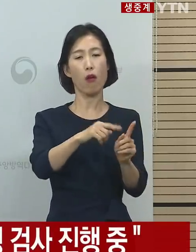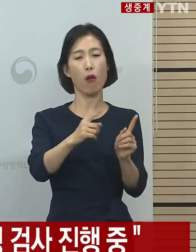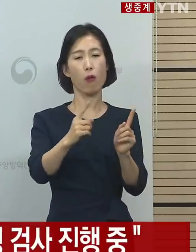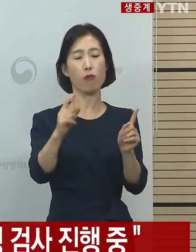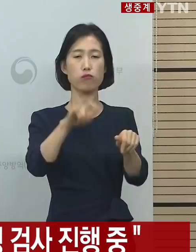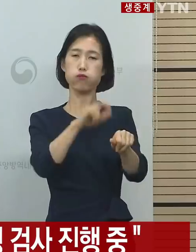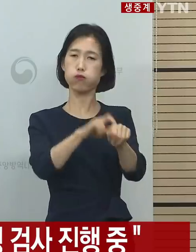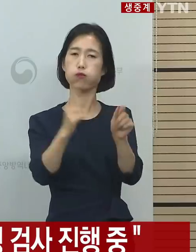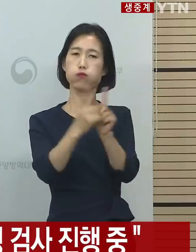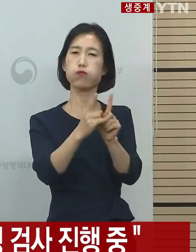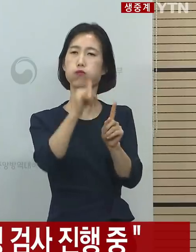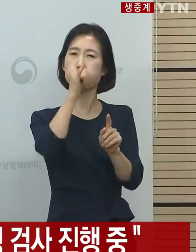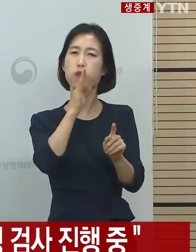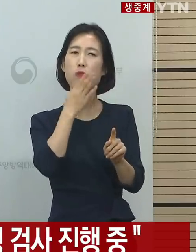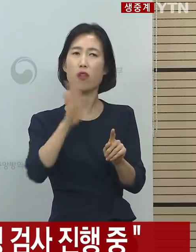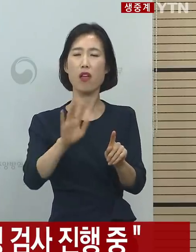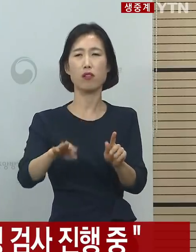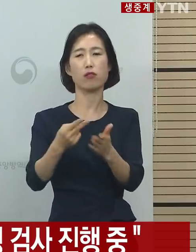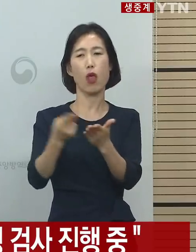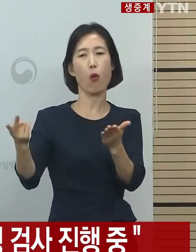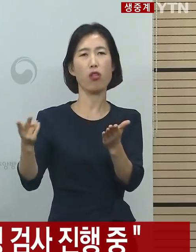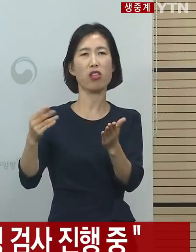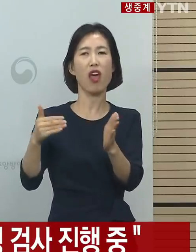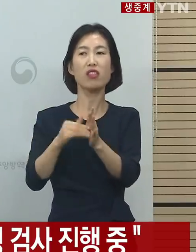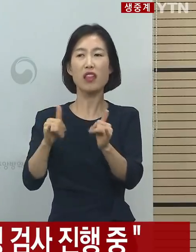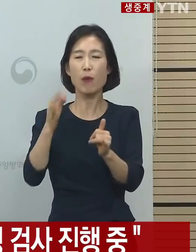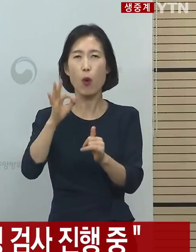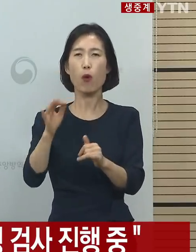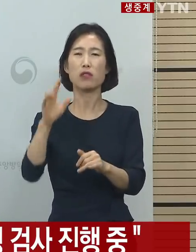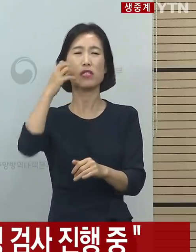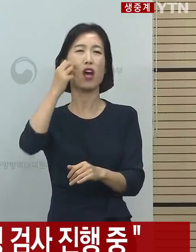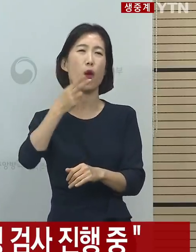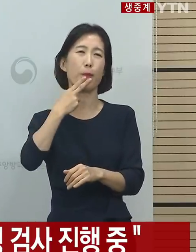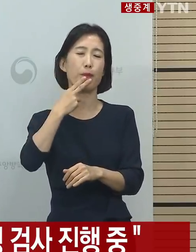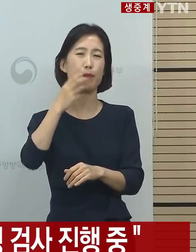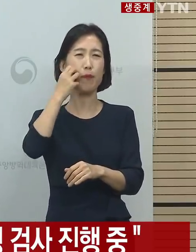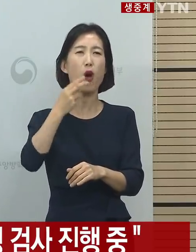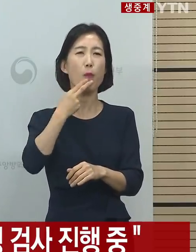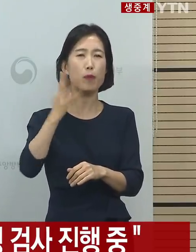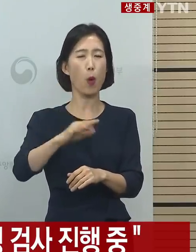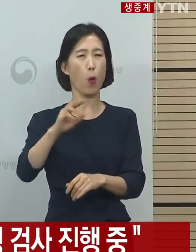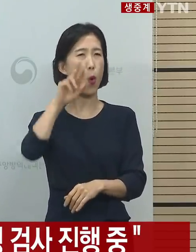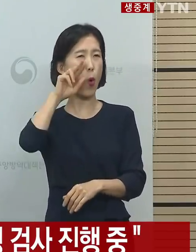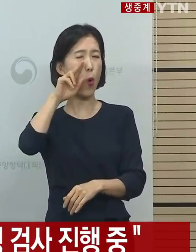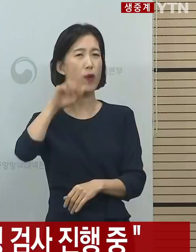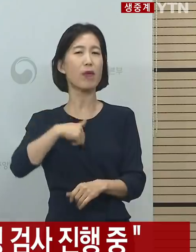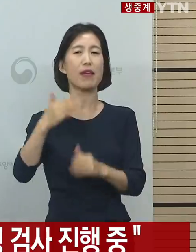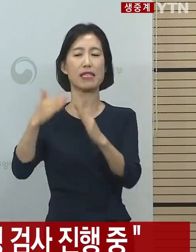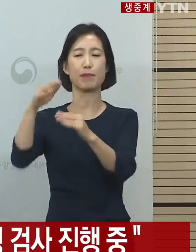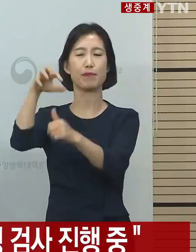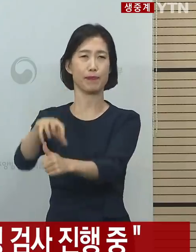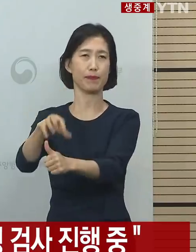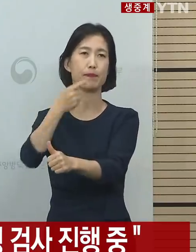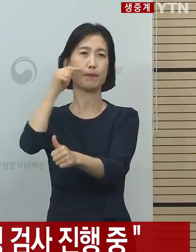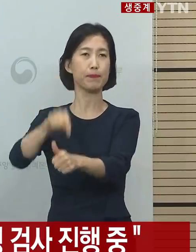환자는 코로나19 검사 결과 음성인 경우는 자가격리 조치 중입니다.